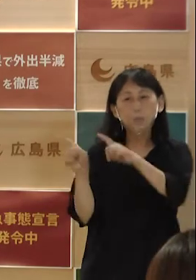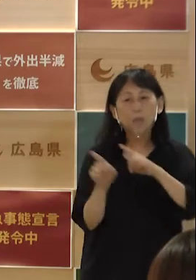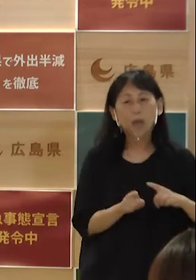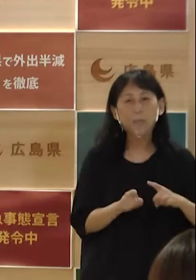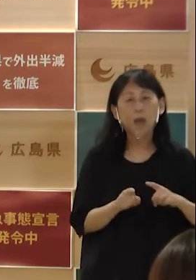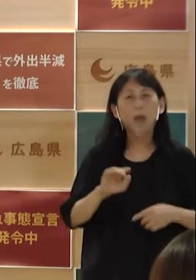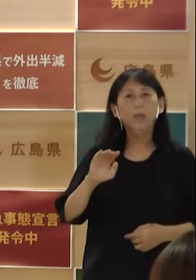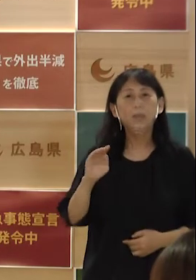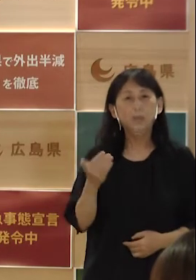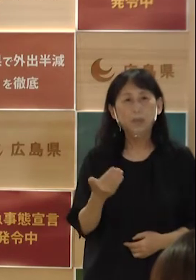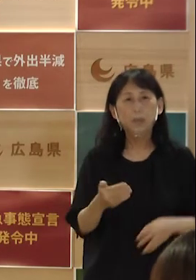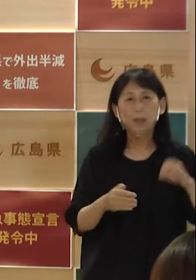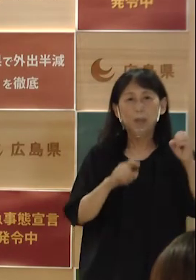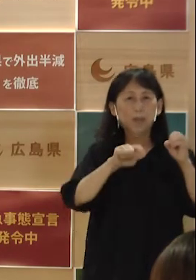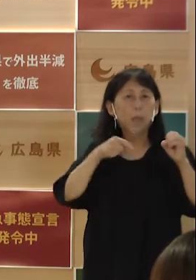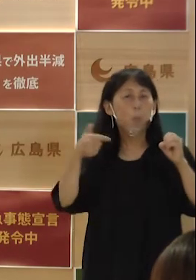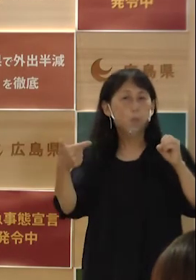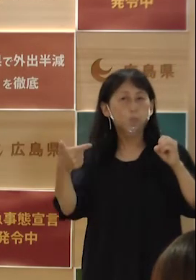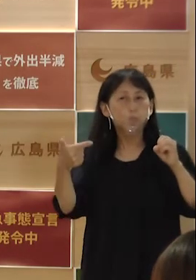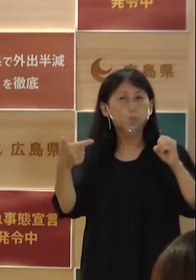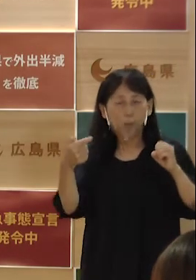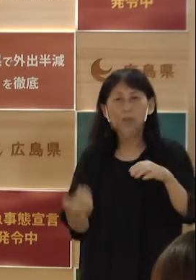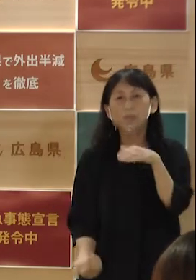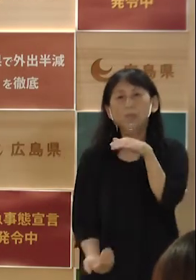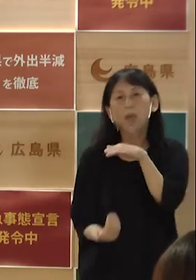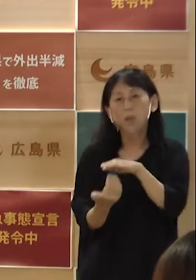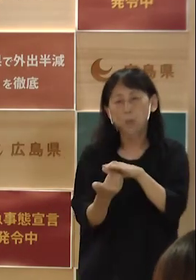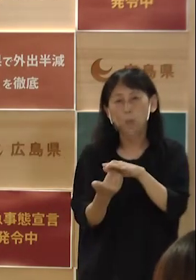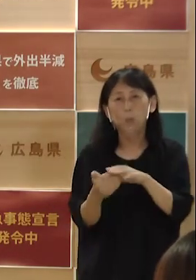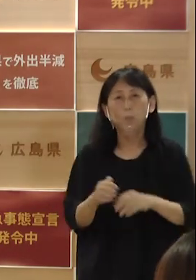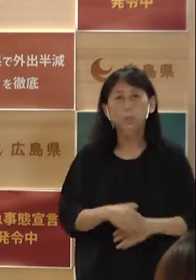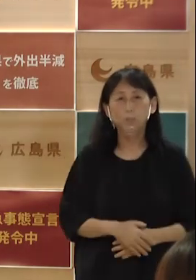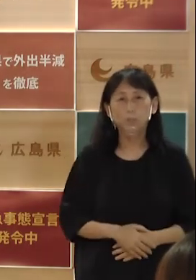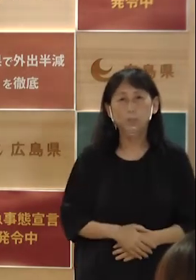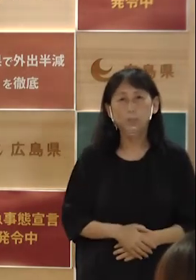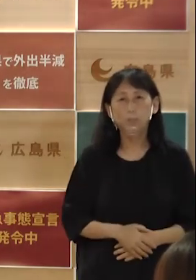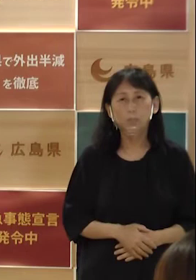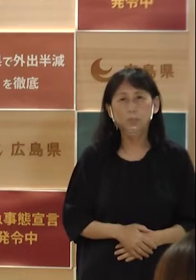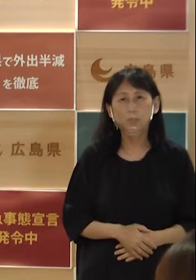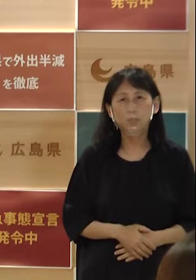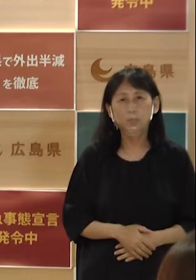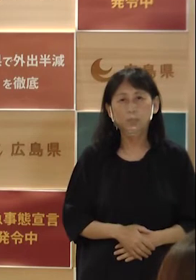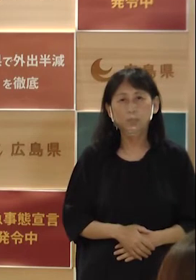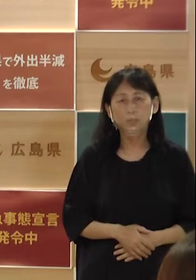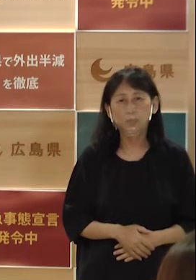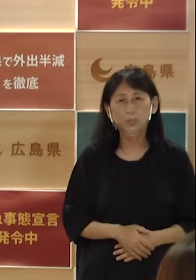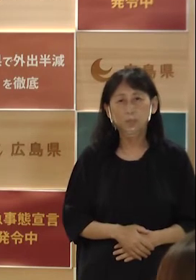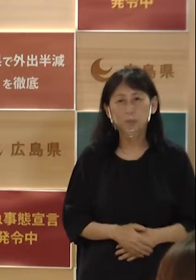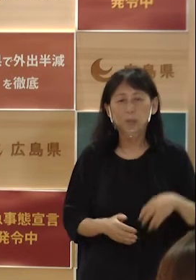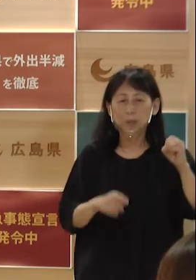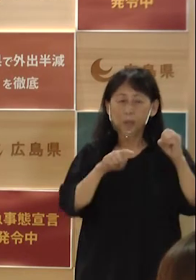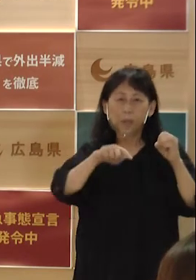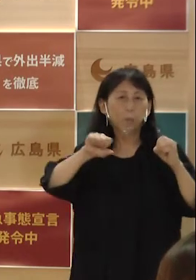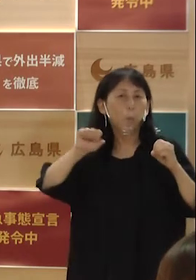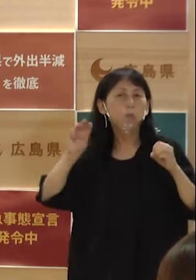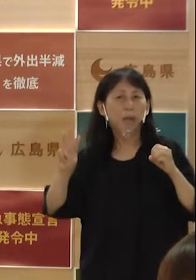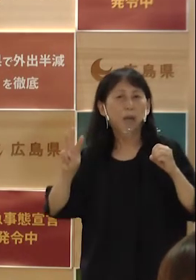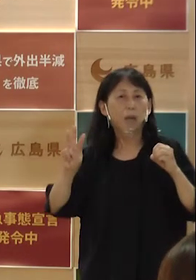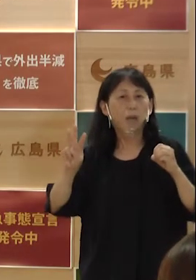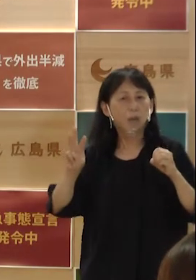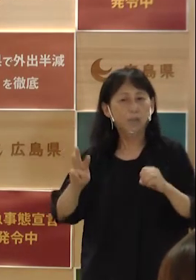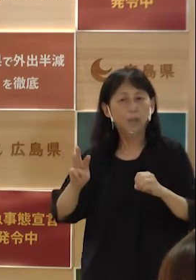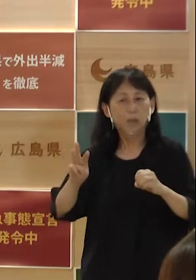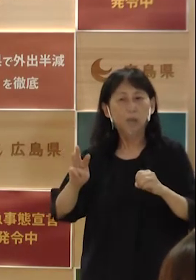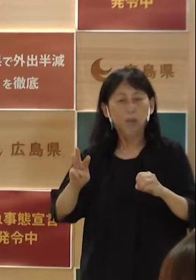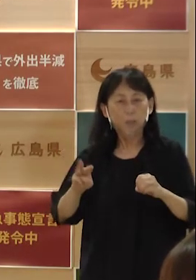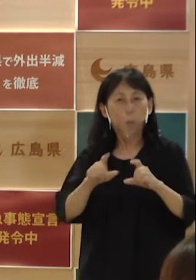ど、その時の 0.6 が最高だったので、まあ、ちょっと 0.53 で下がるというの